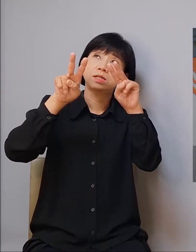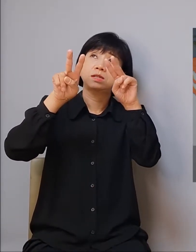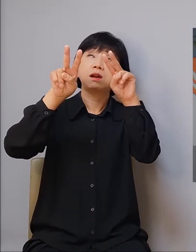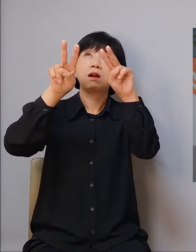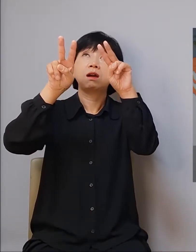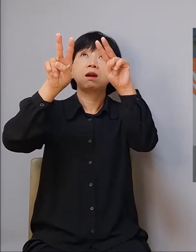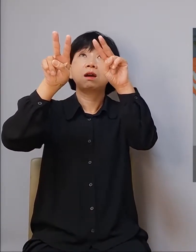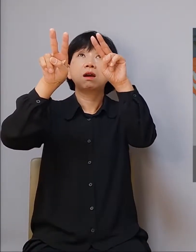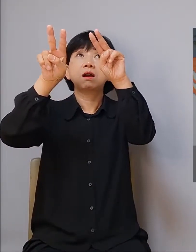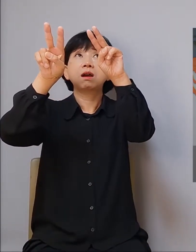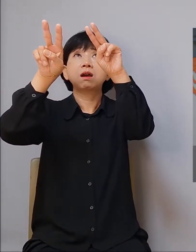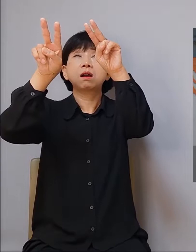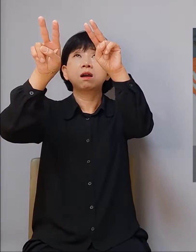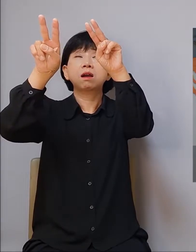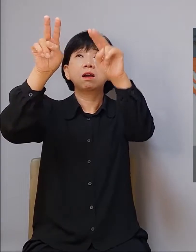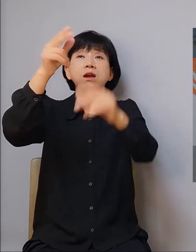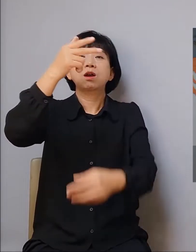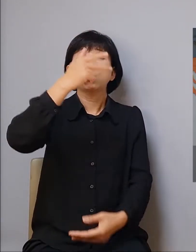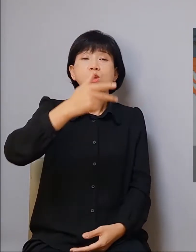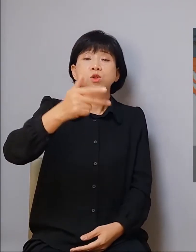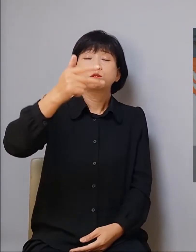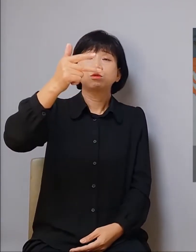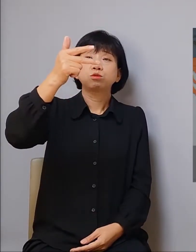눈을 들어